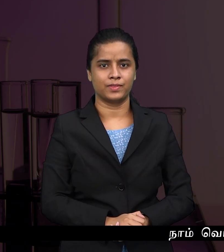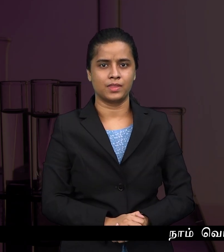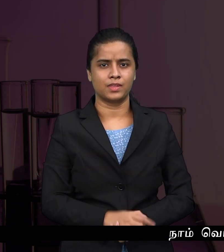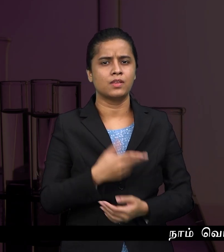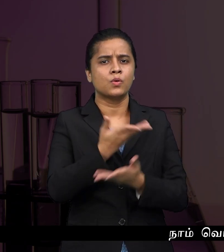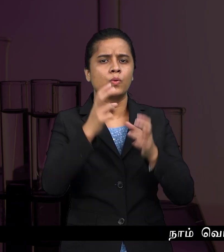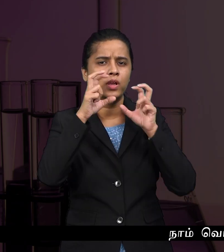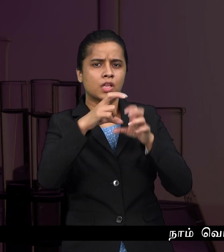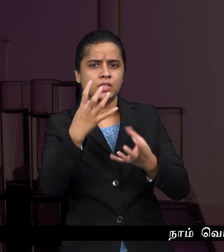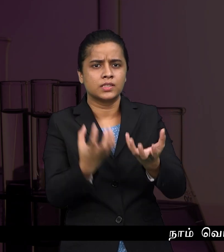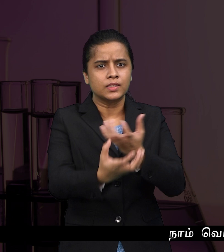நாம் வெப்பத்தை உணரலாம்.